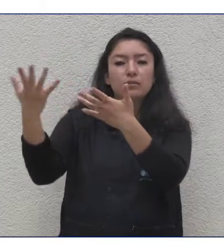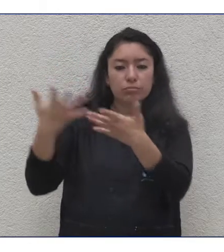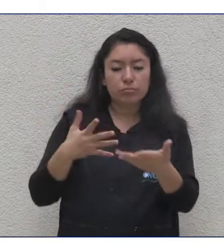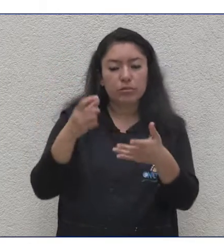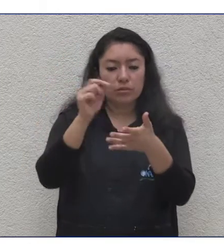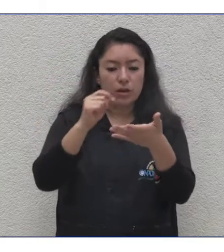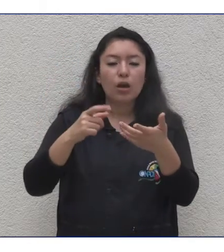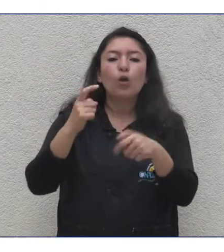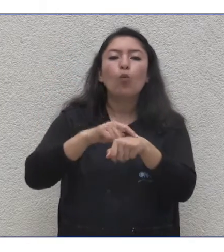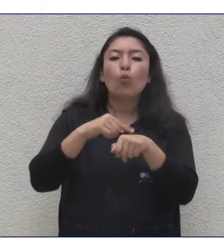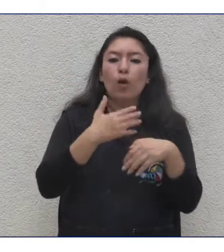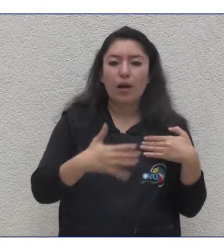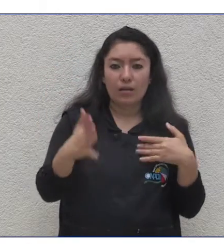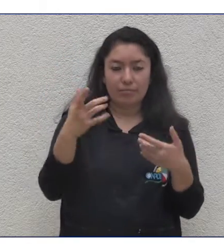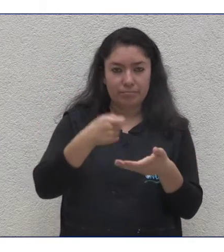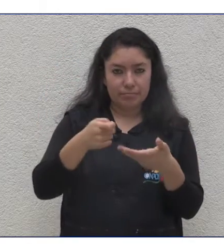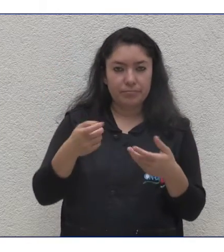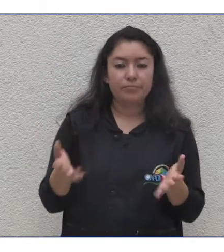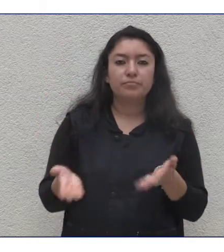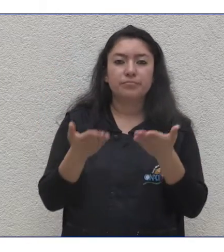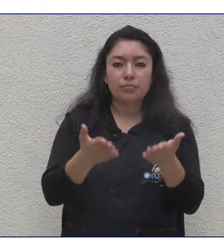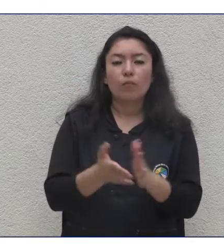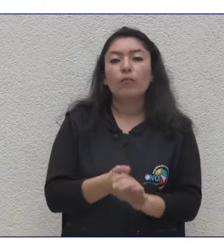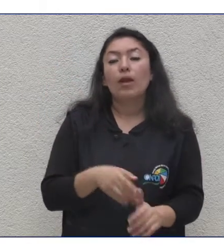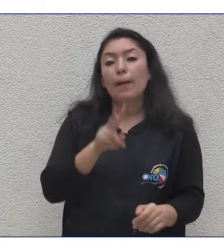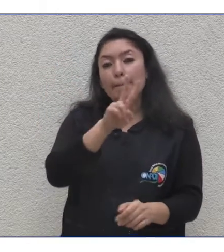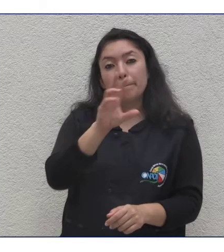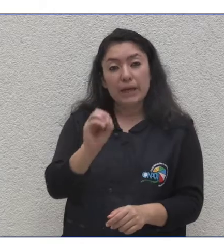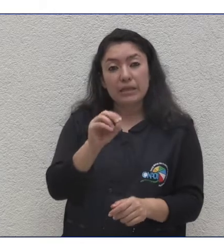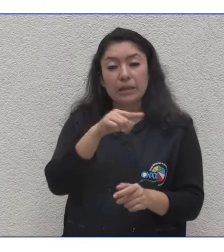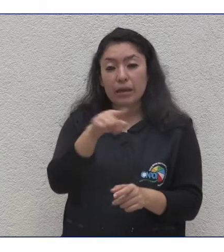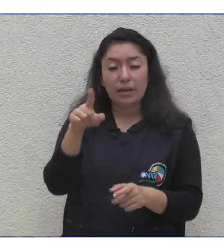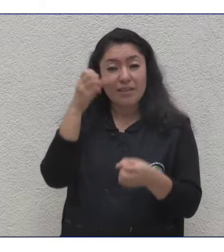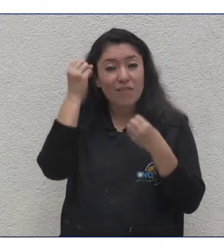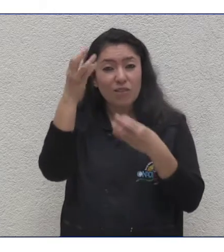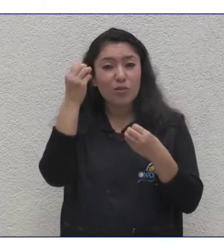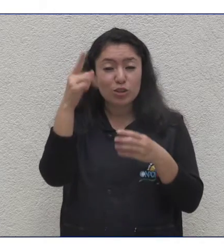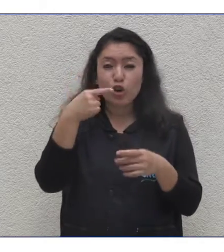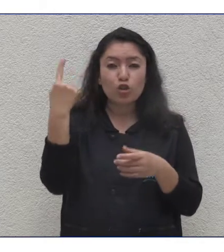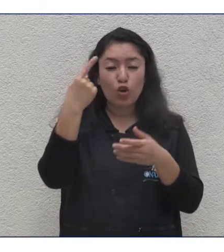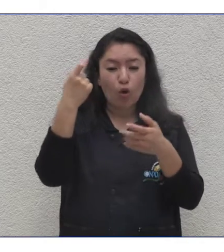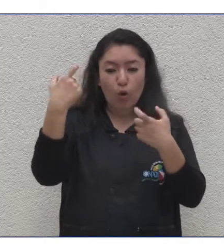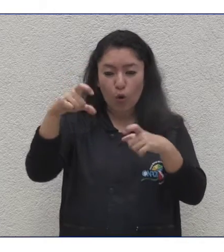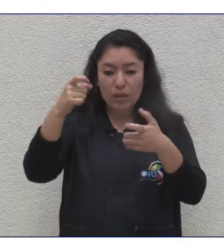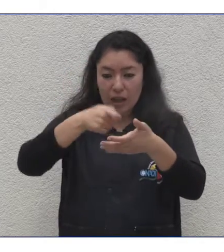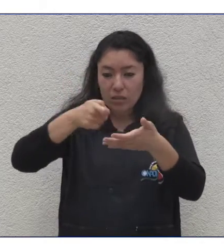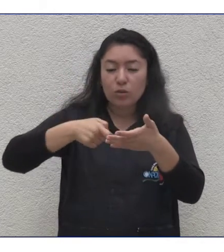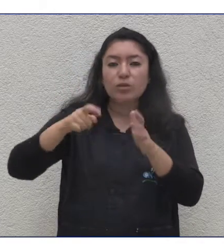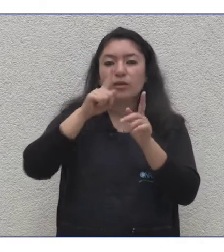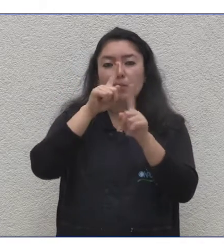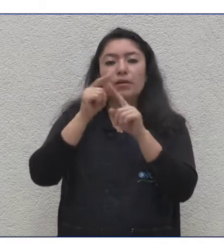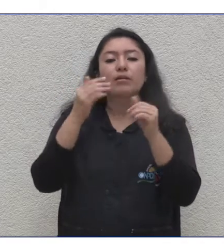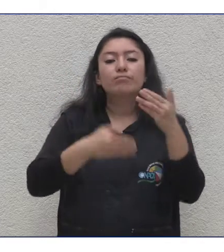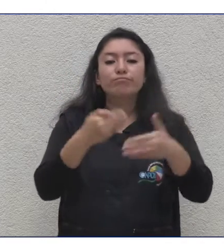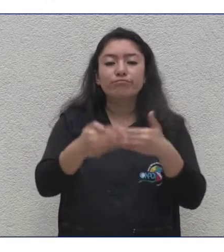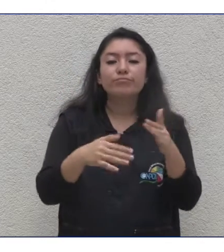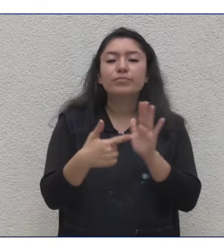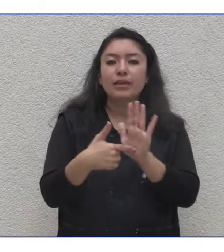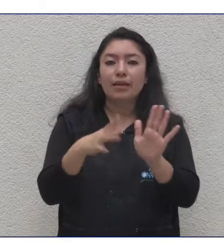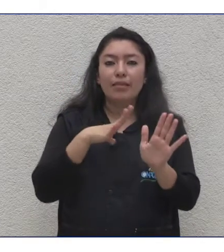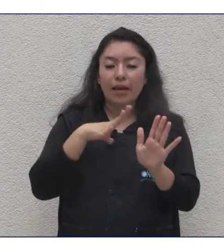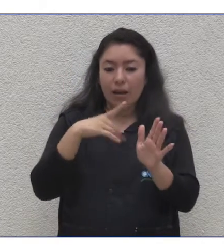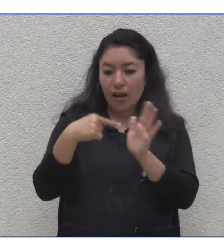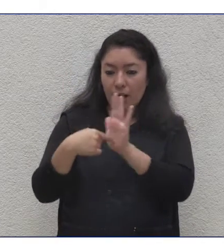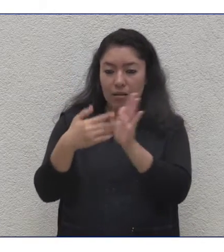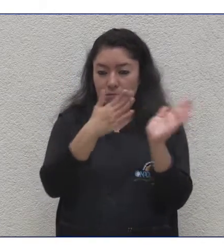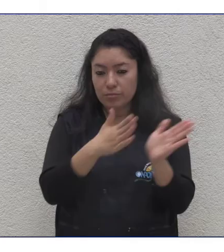los contratos. 20. Información sobre todas las contrataciones que se realizan a través de los procesos de cotización y licitación